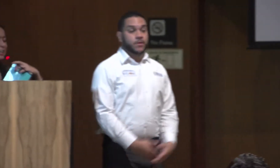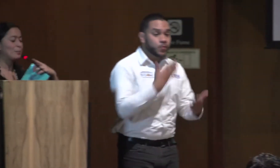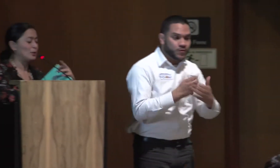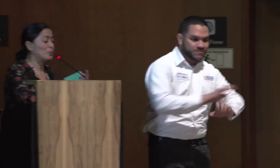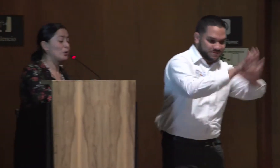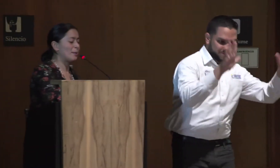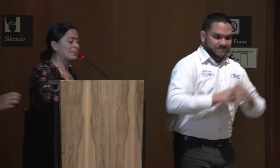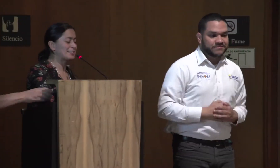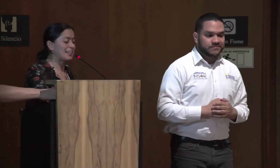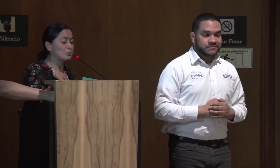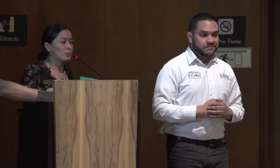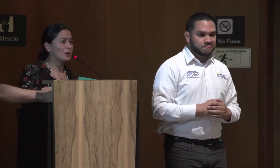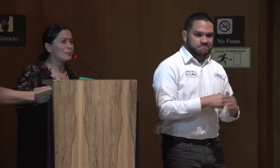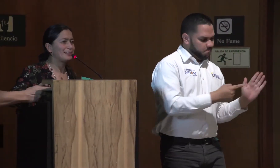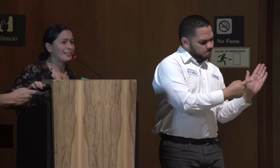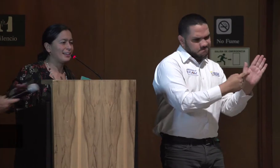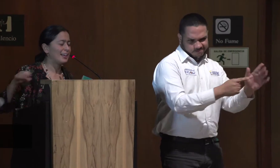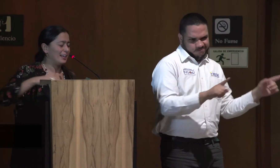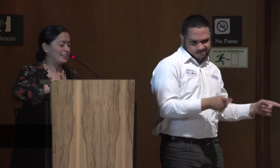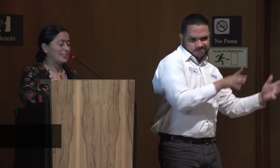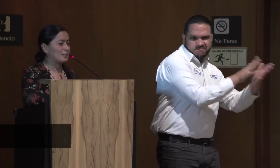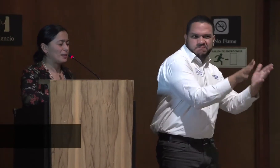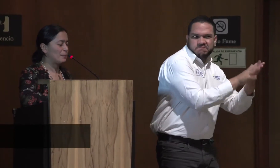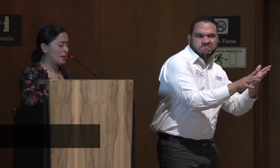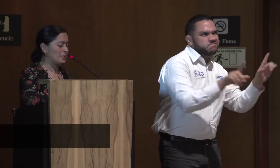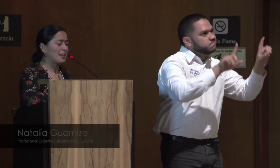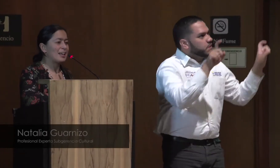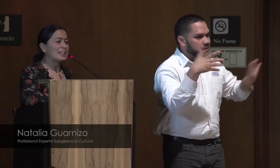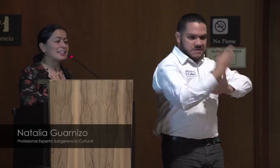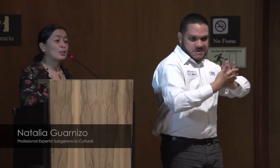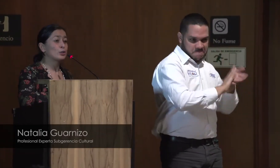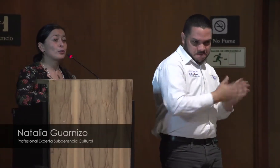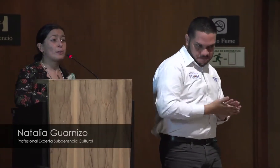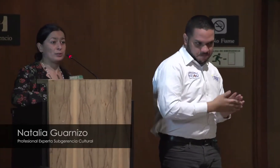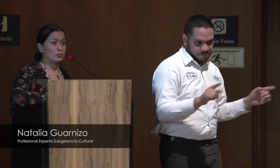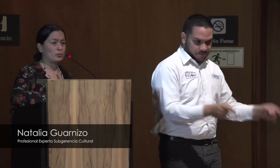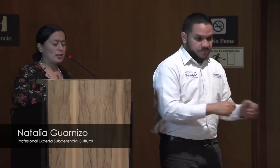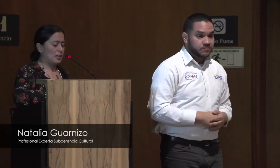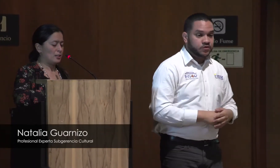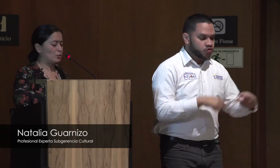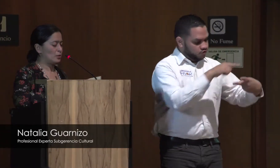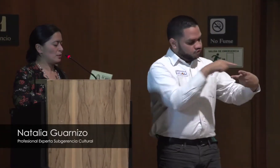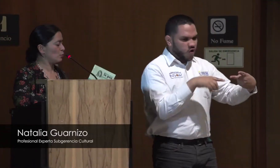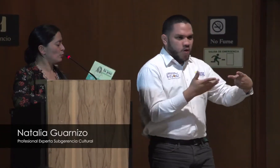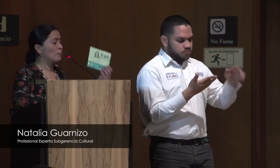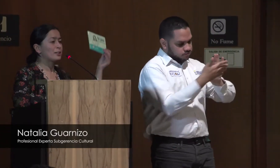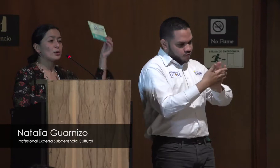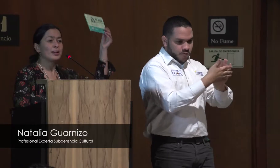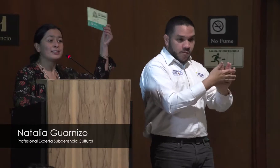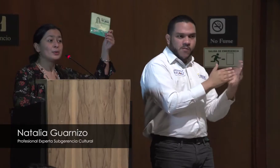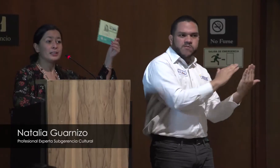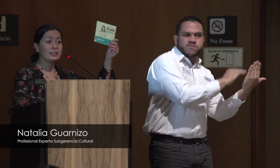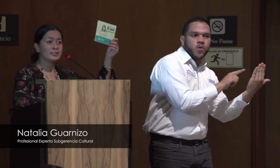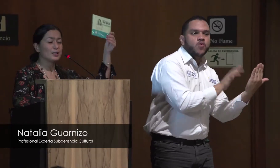Buenos días. Bueno, voy a presentarles muy brevemente Señas para la Paz. Tiene dos formatos. Entonces, un